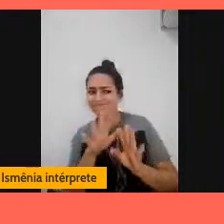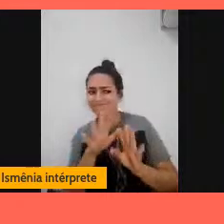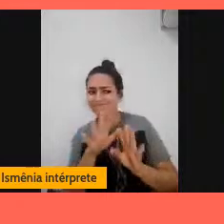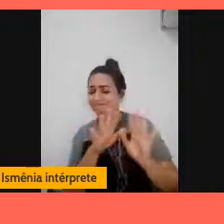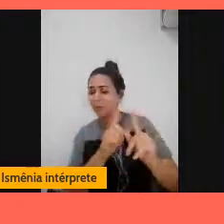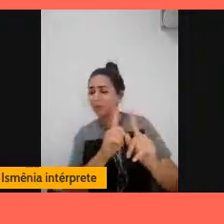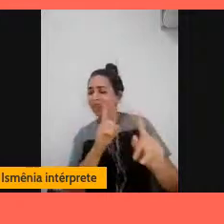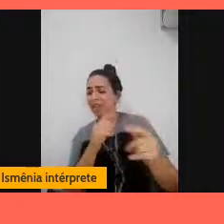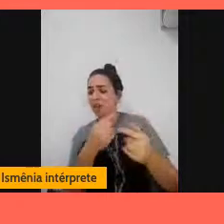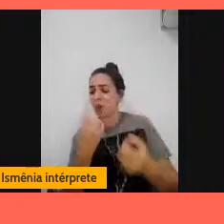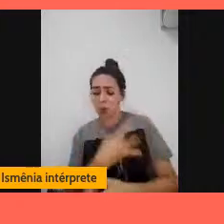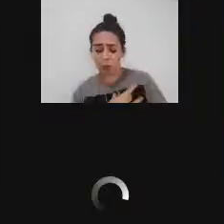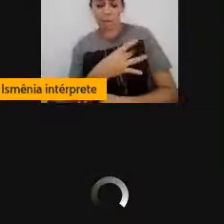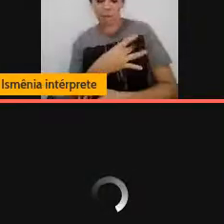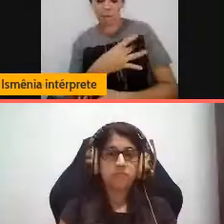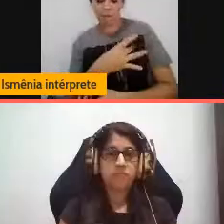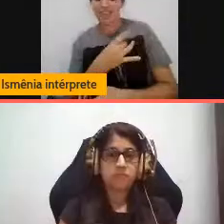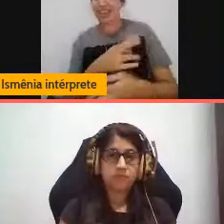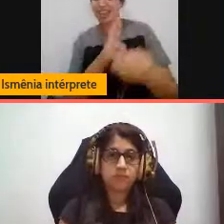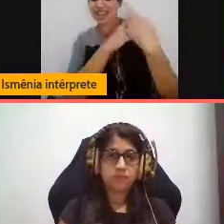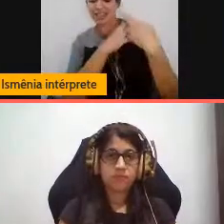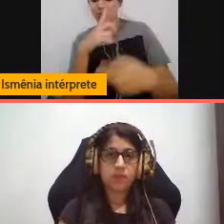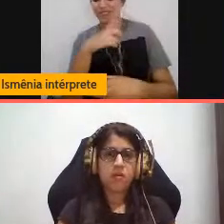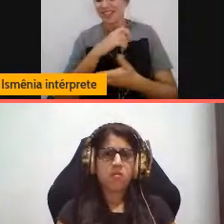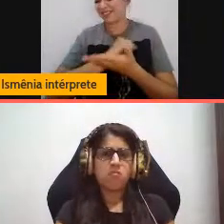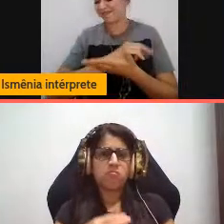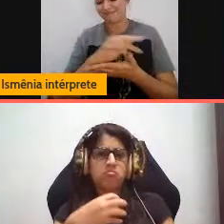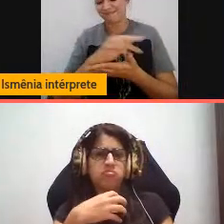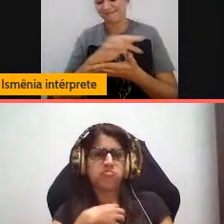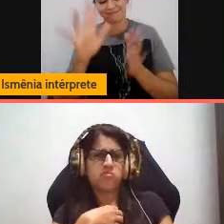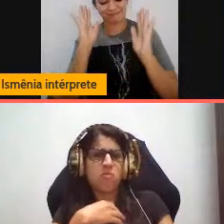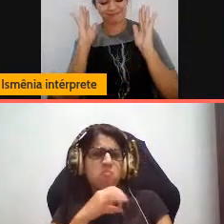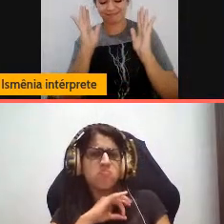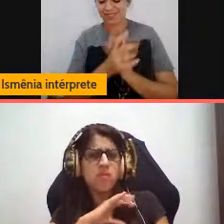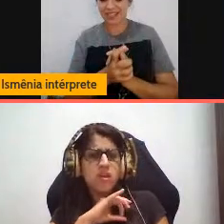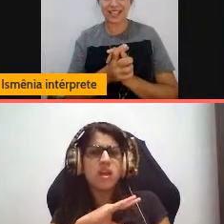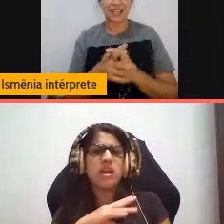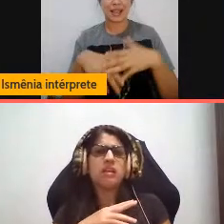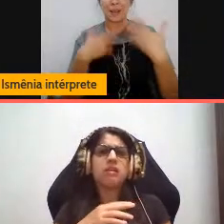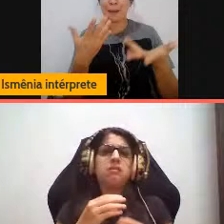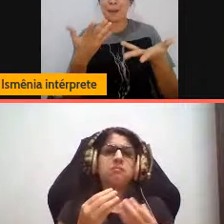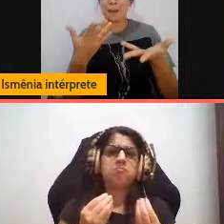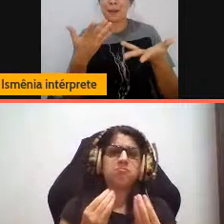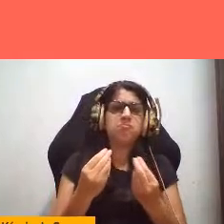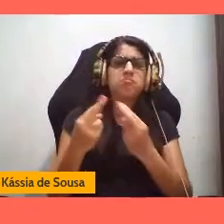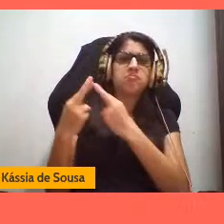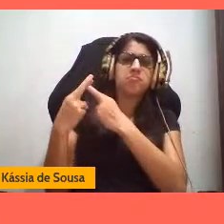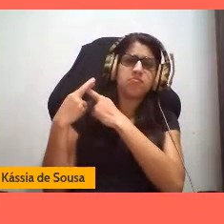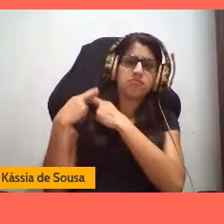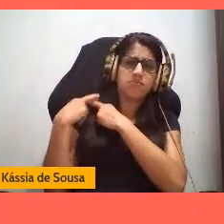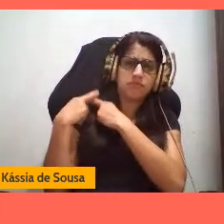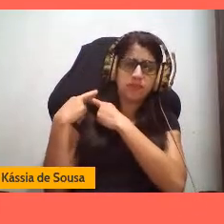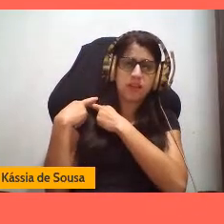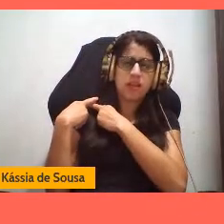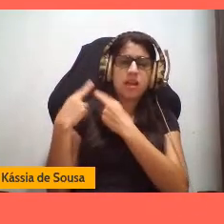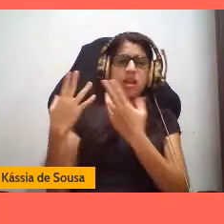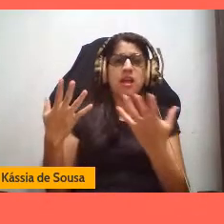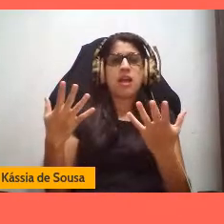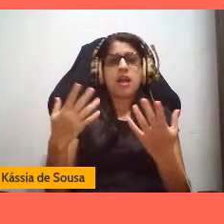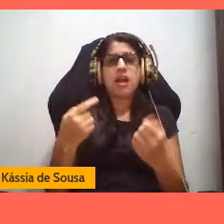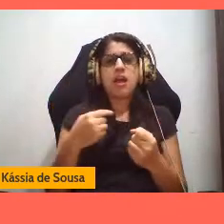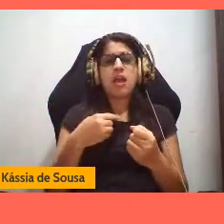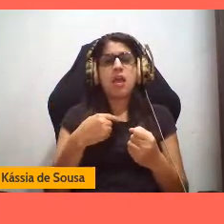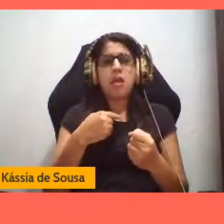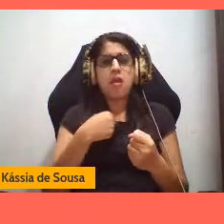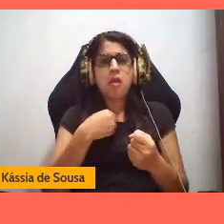com medo de muita responsabilidade, enfim. E dessa vez eu me propus trabalhar na